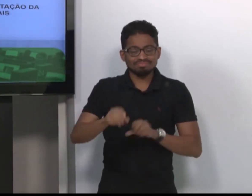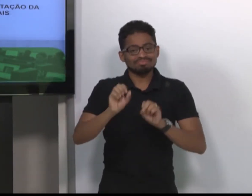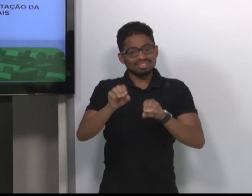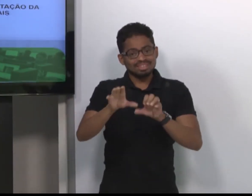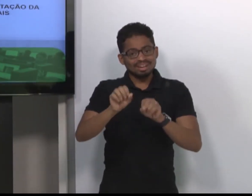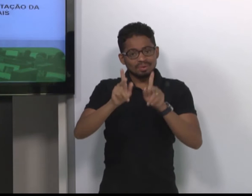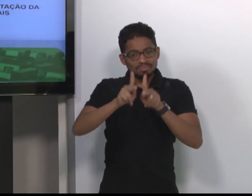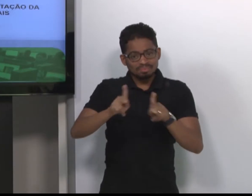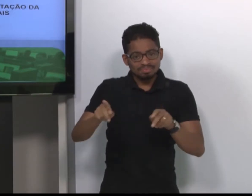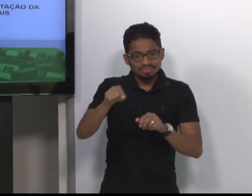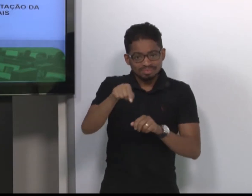ministrar a disciplina.